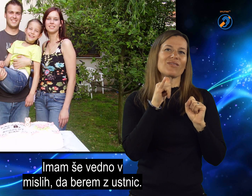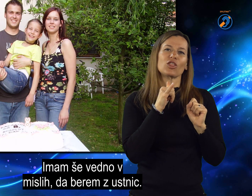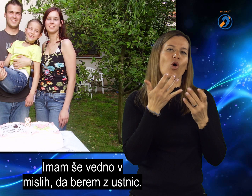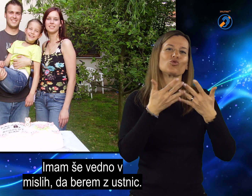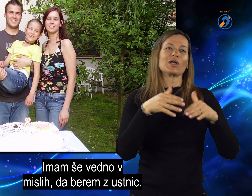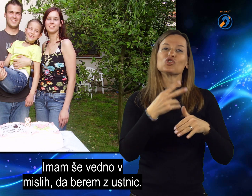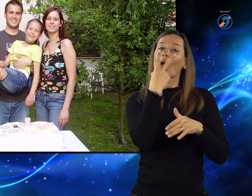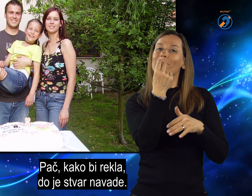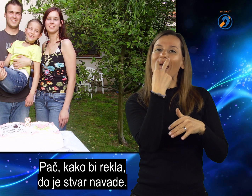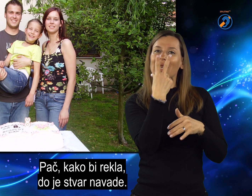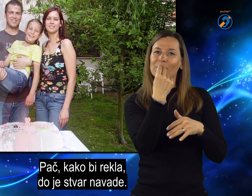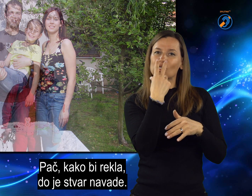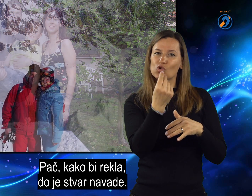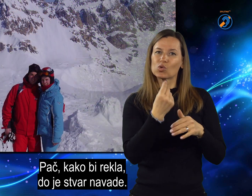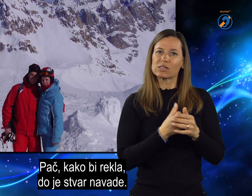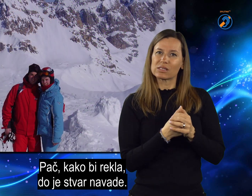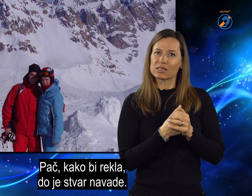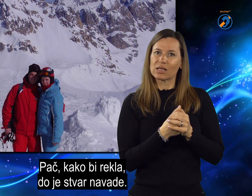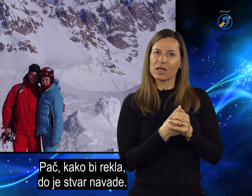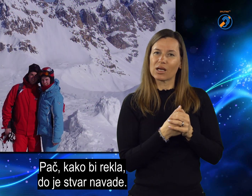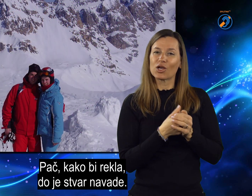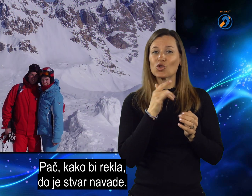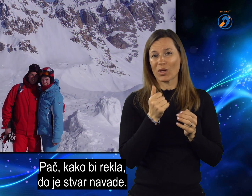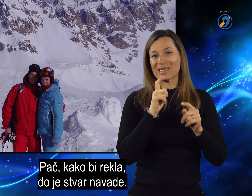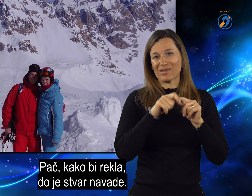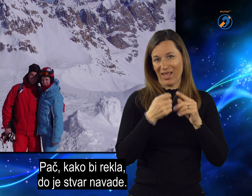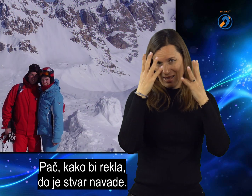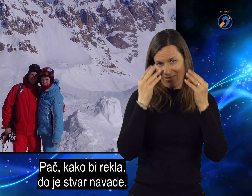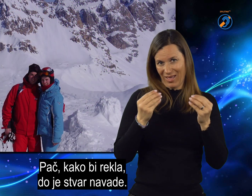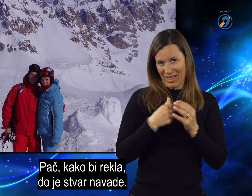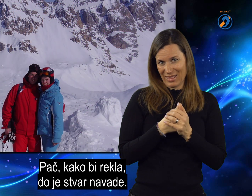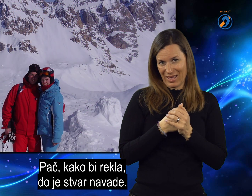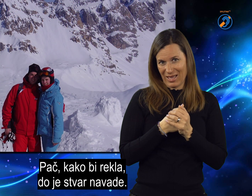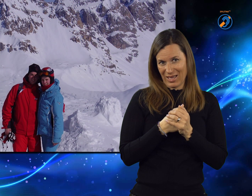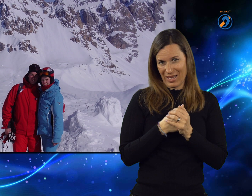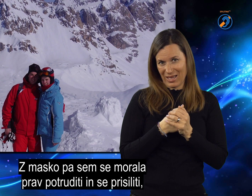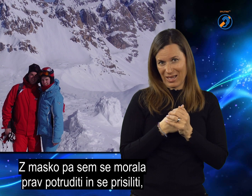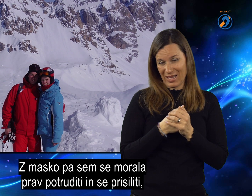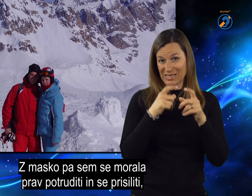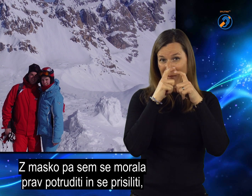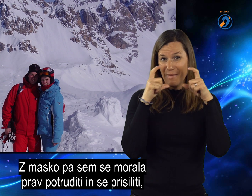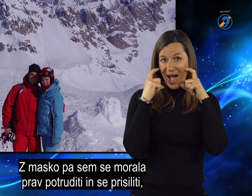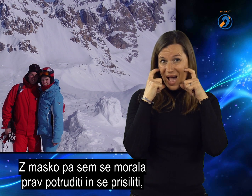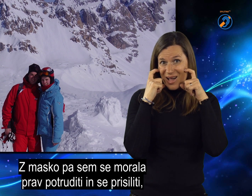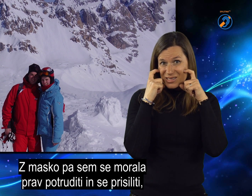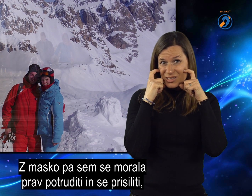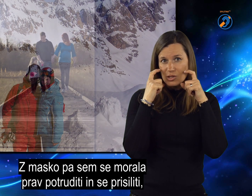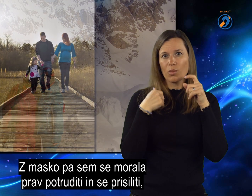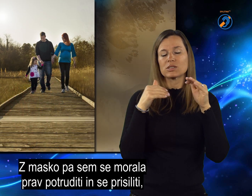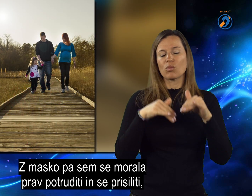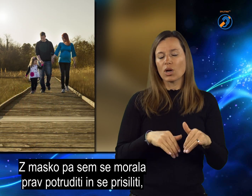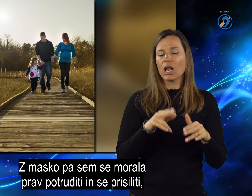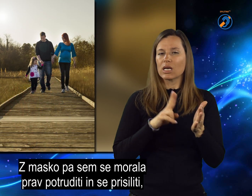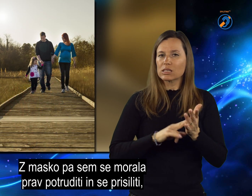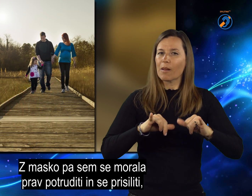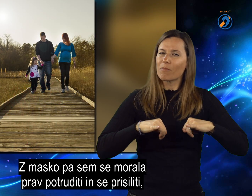sust. To pa si bi rekla, to je stvar navade. S masko pa sem mogla se